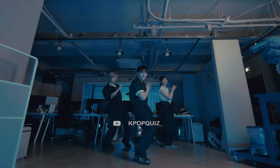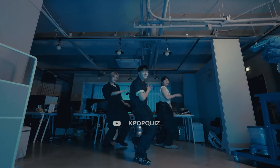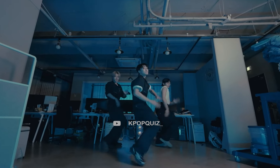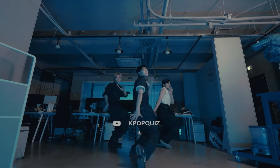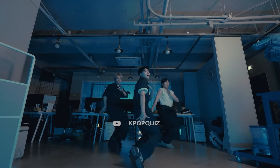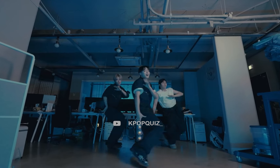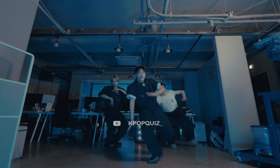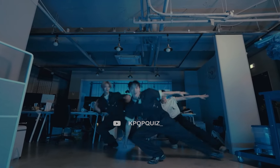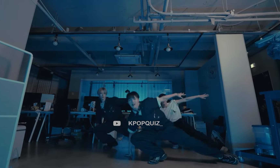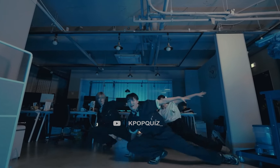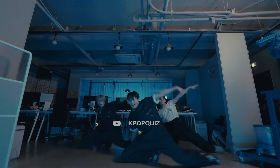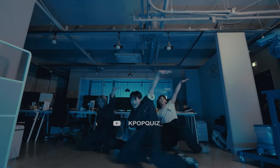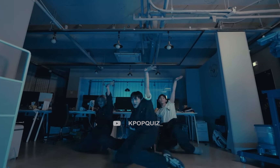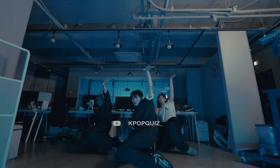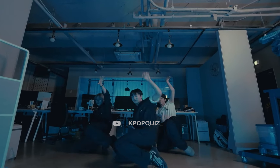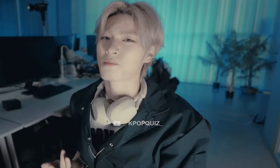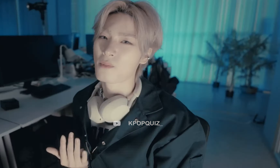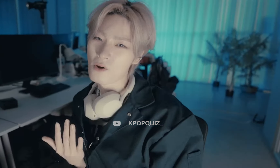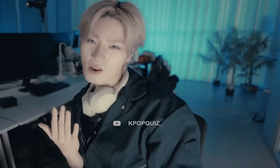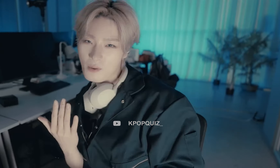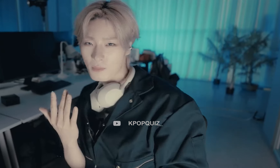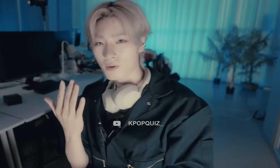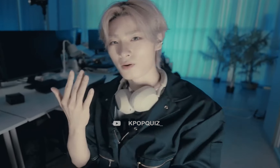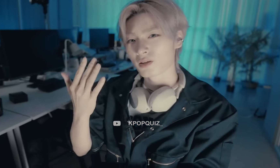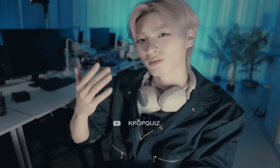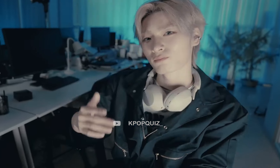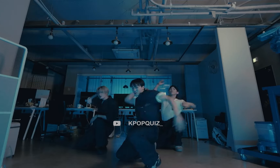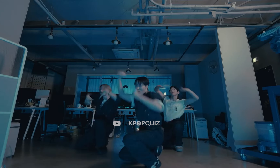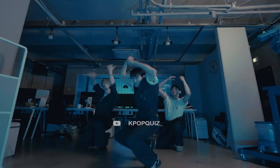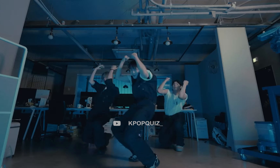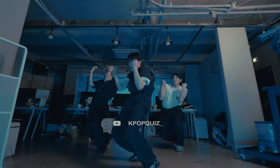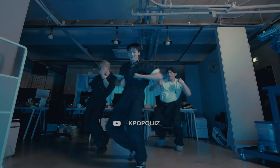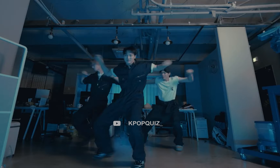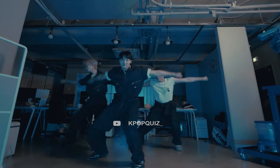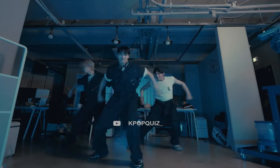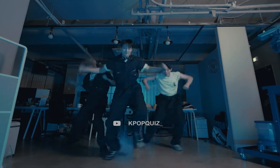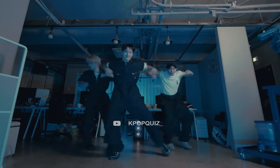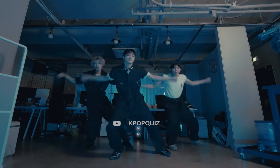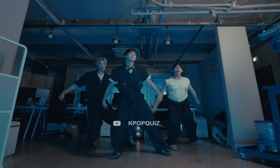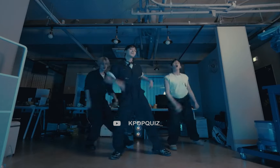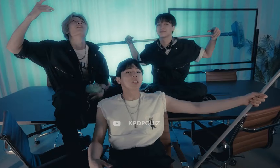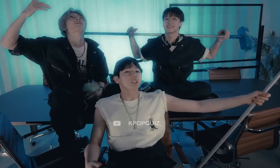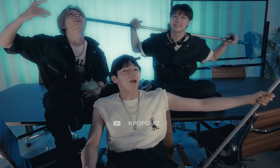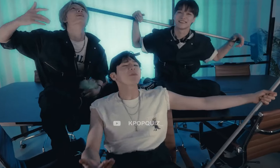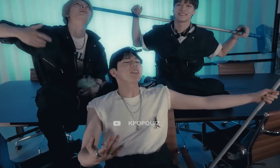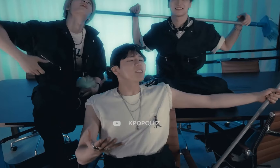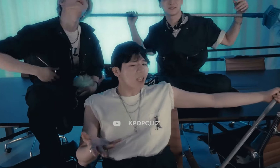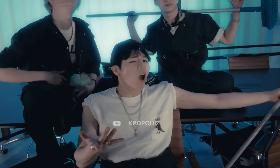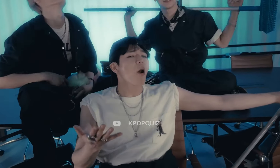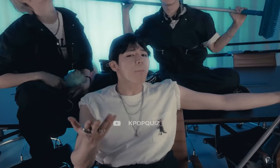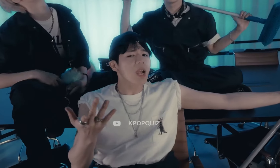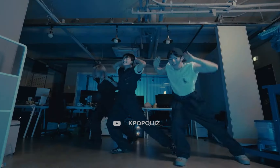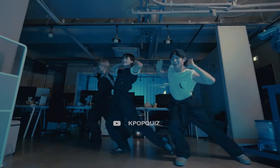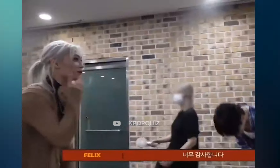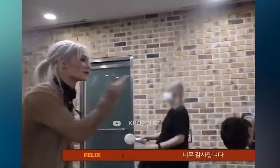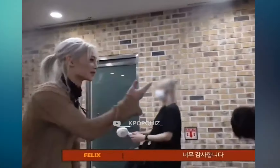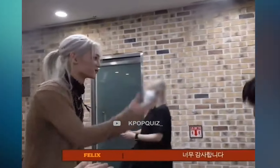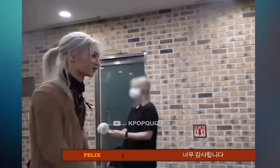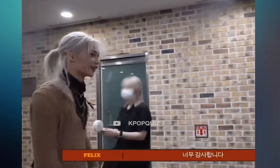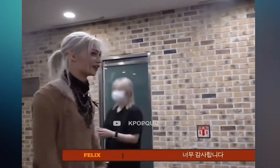tiempo de vacaciones como idol para hacer voluntariado en Laos. Esto hizo que los fans de Félix se sintieran conmovidos por lo que